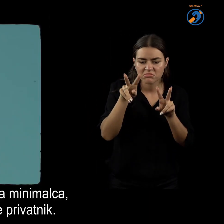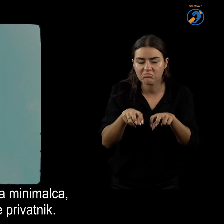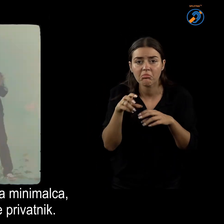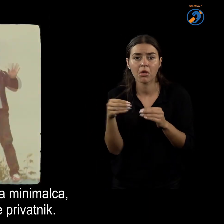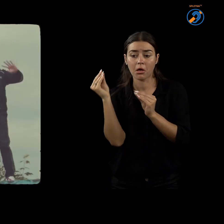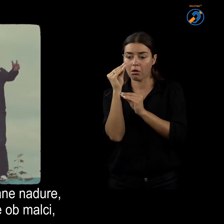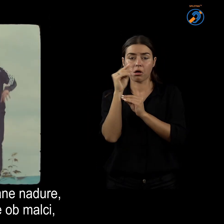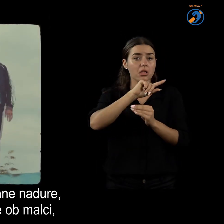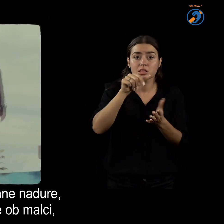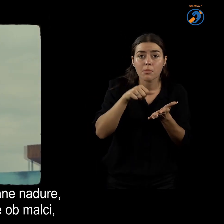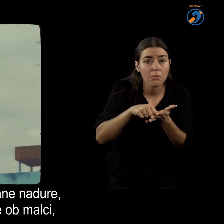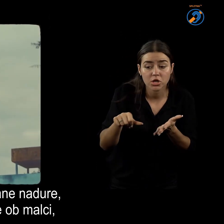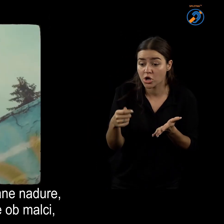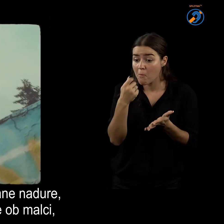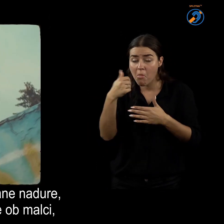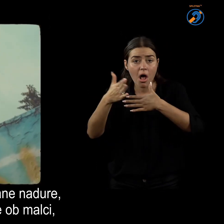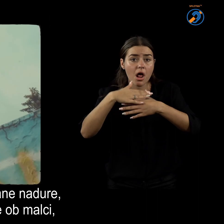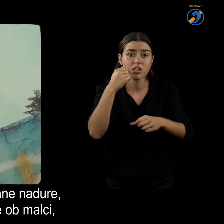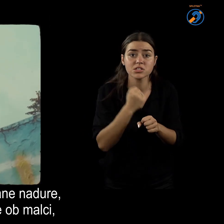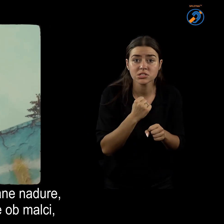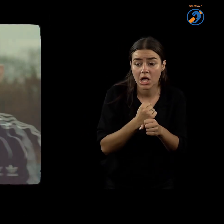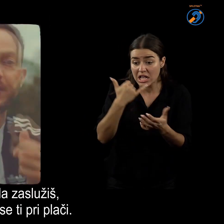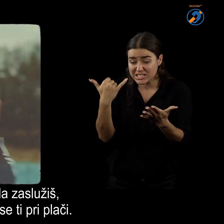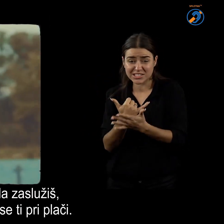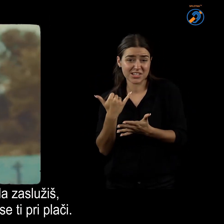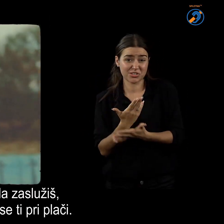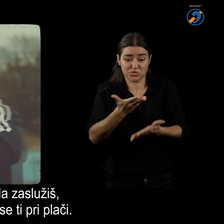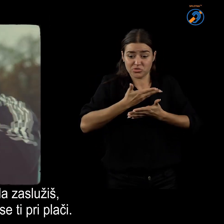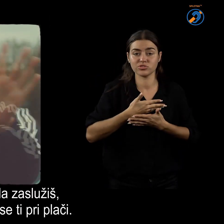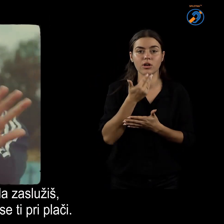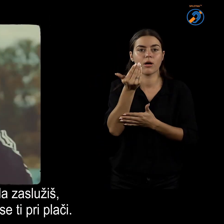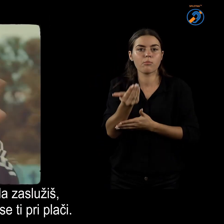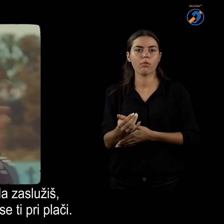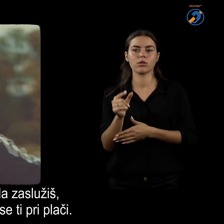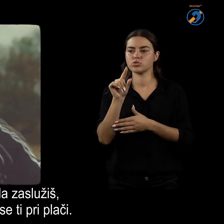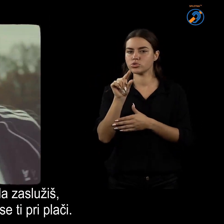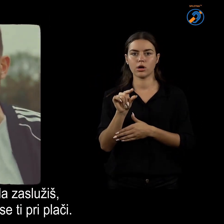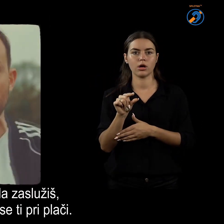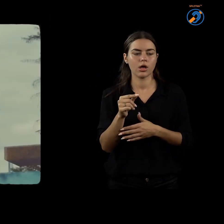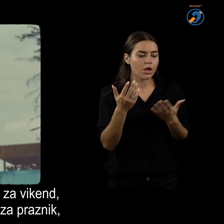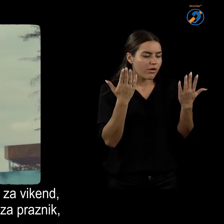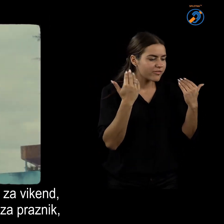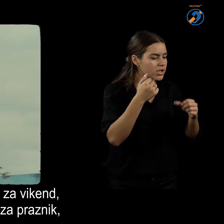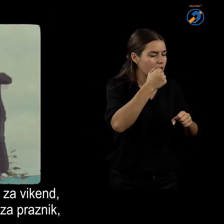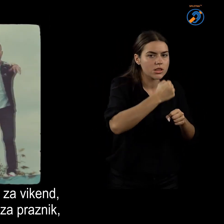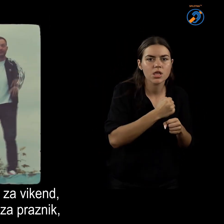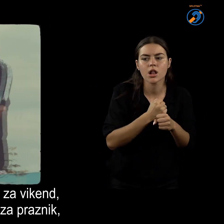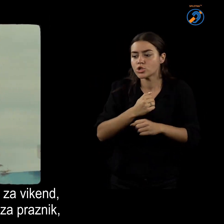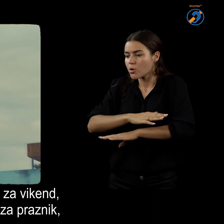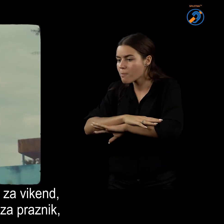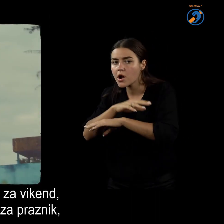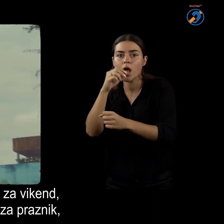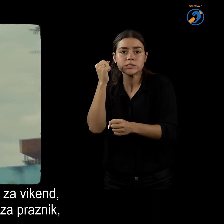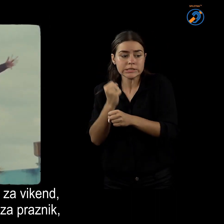ubirate privatnik, neplačene nadure, dela se ob malci, delaš da zaslužiš, ne pozna se ti pri plači. Dela se za